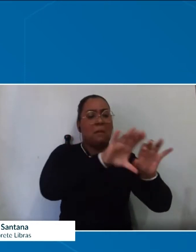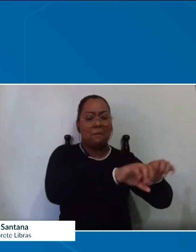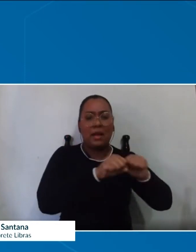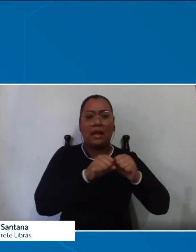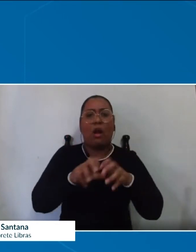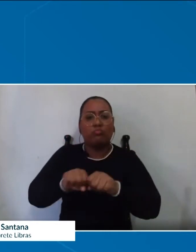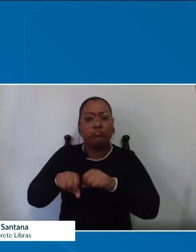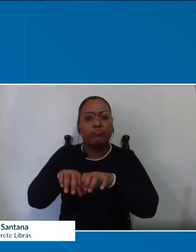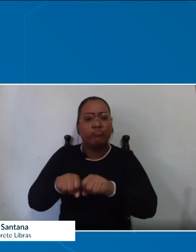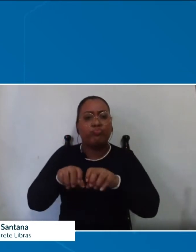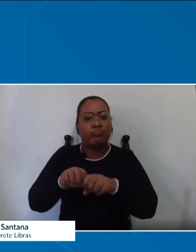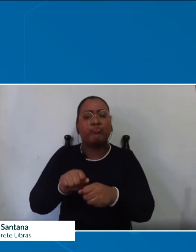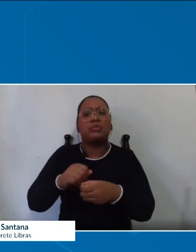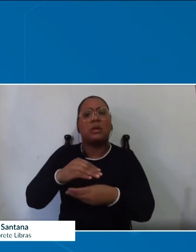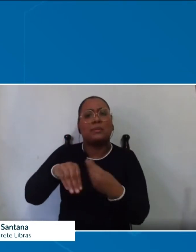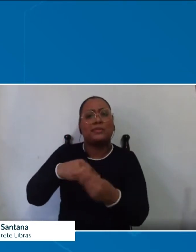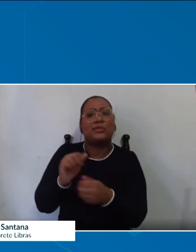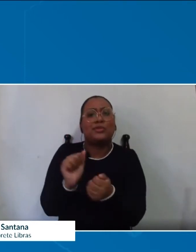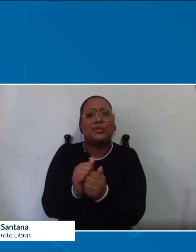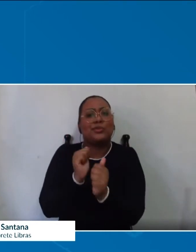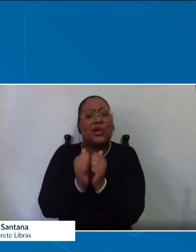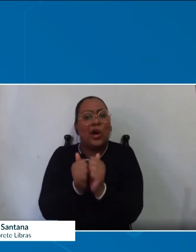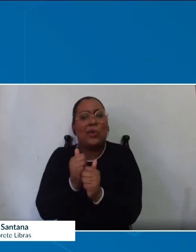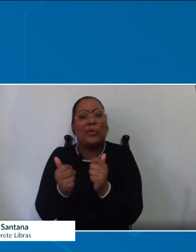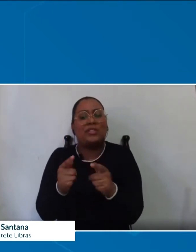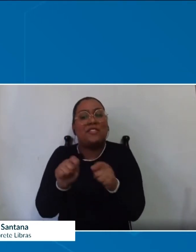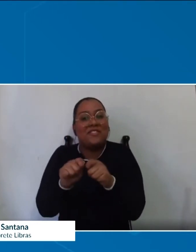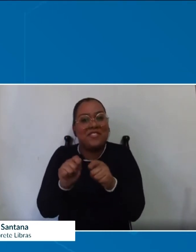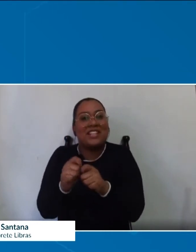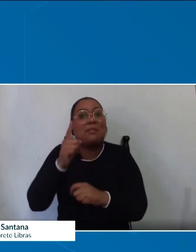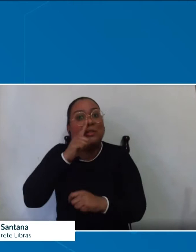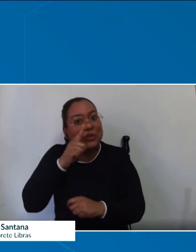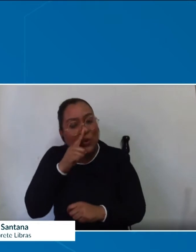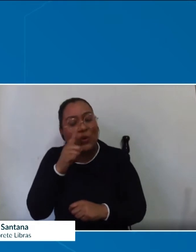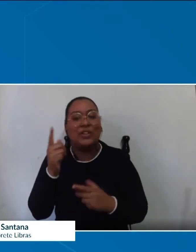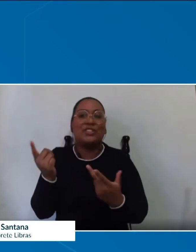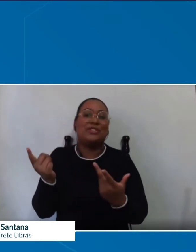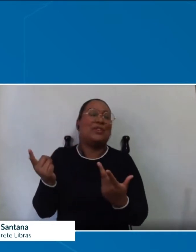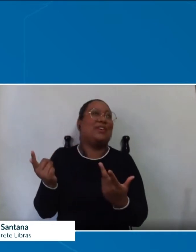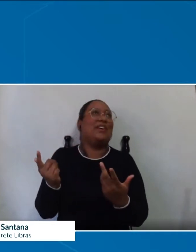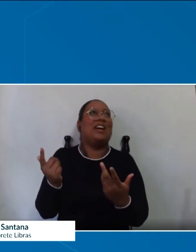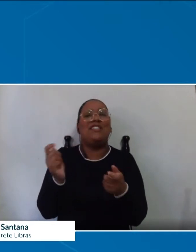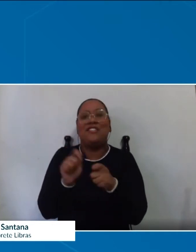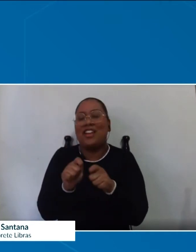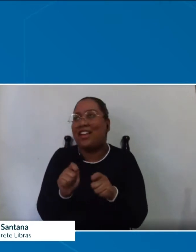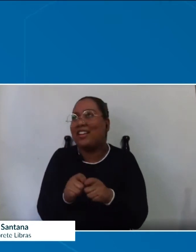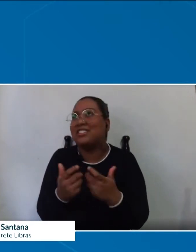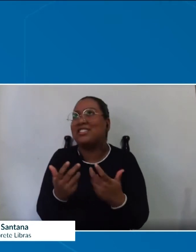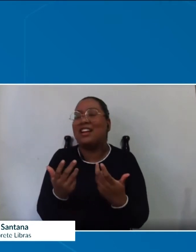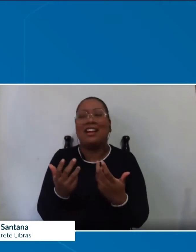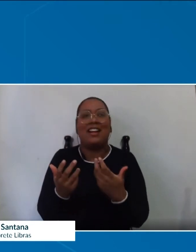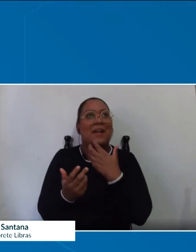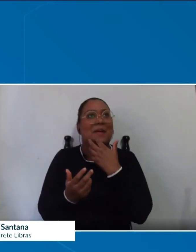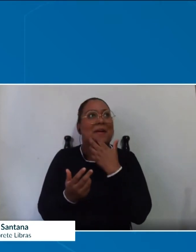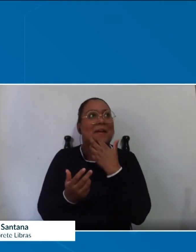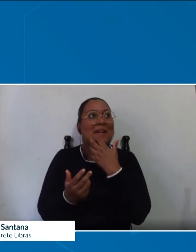de arroz e feijão, fizemos snacks com feijão, fizemos